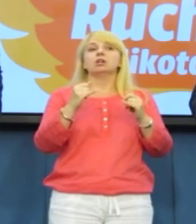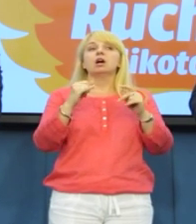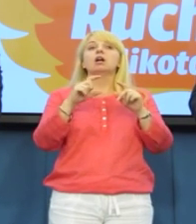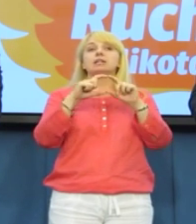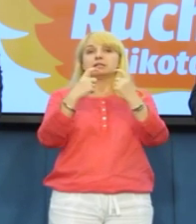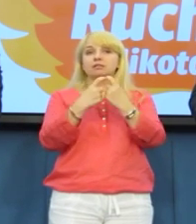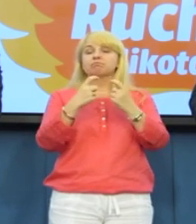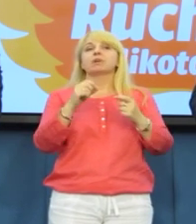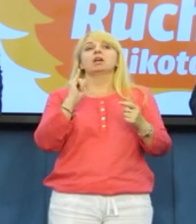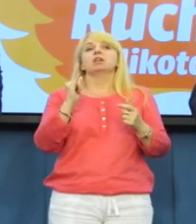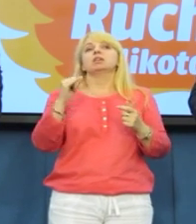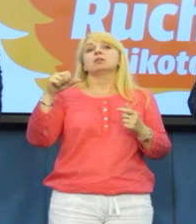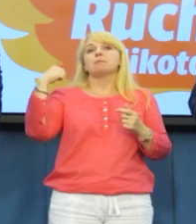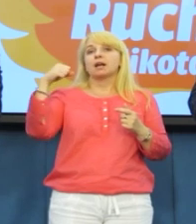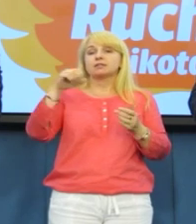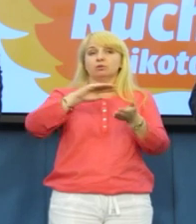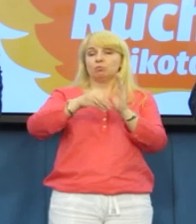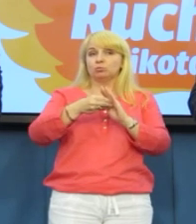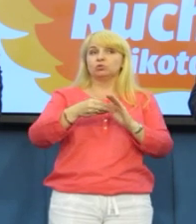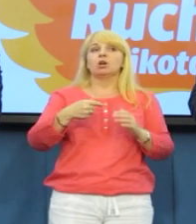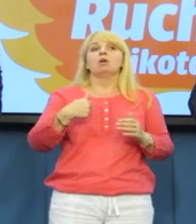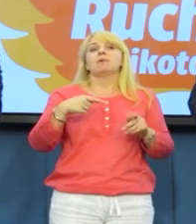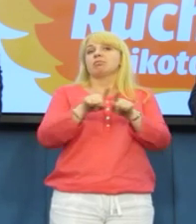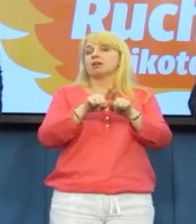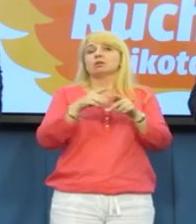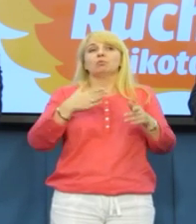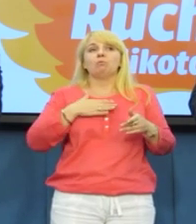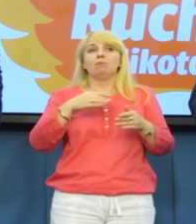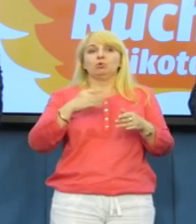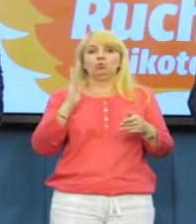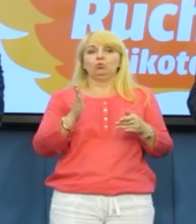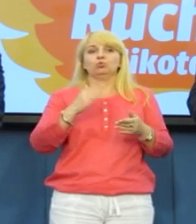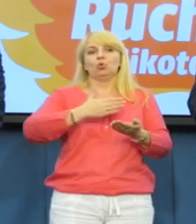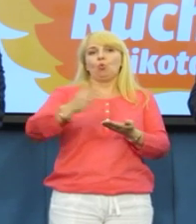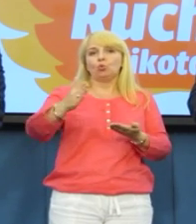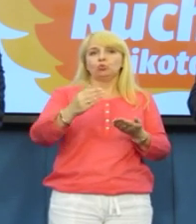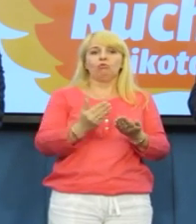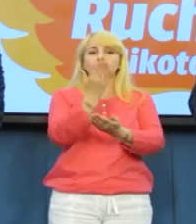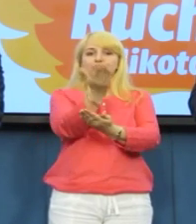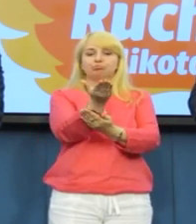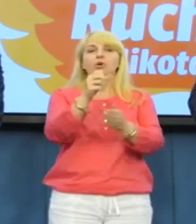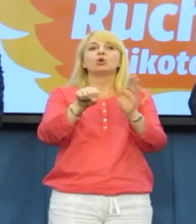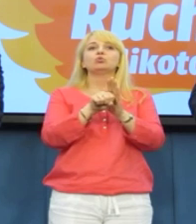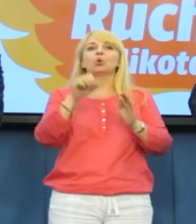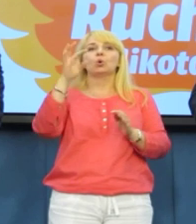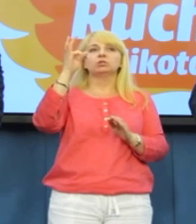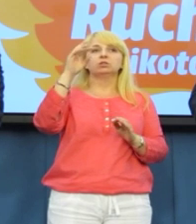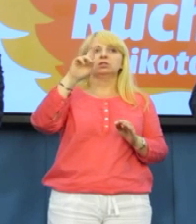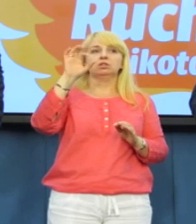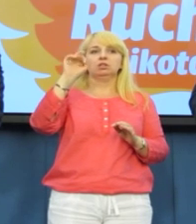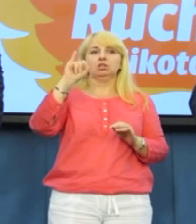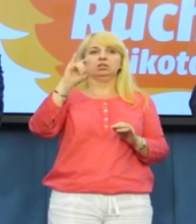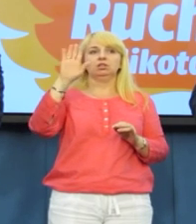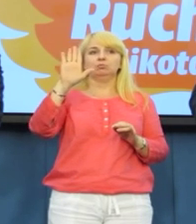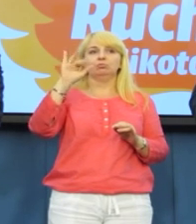inaczej, jeśli prezydent podpisze tę ustawę, to my i tak mamy gotowy wniosek do Trybunału Konstytucyjnego. Jestem pewny i mogę Państwu zagwarantować na